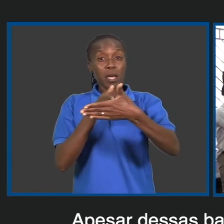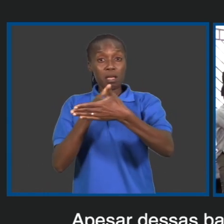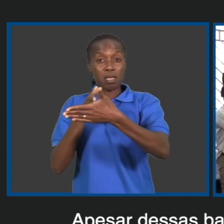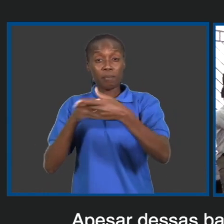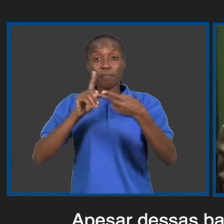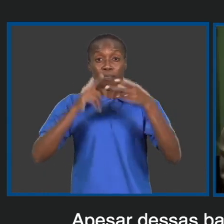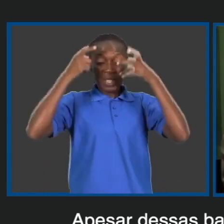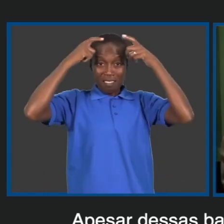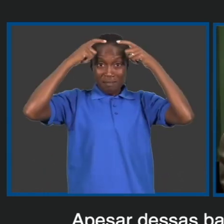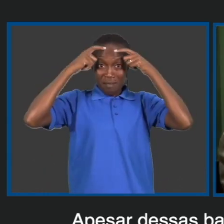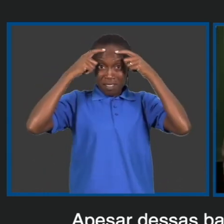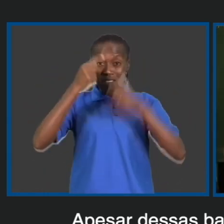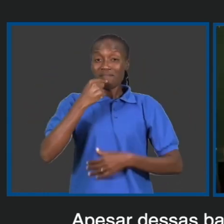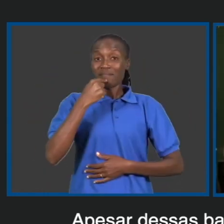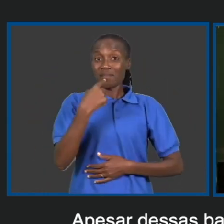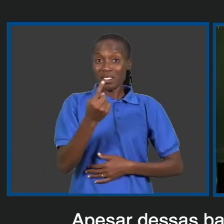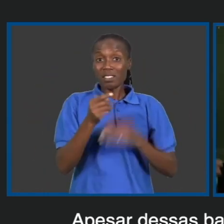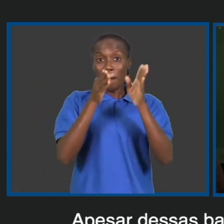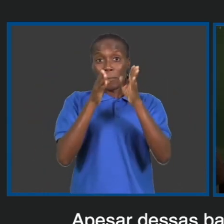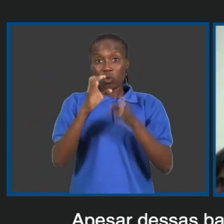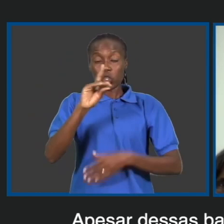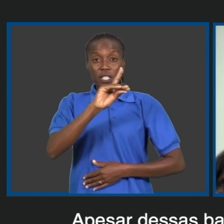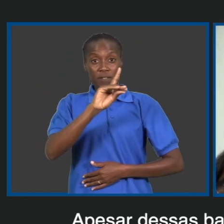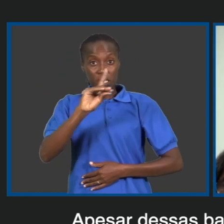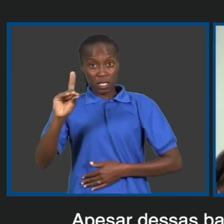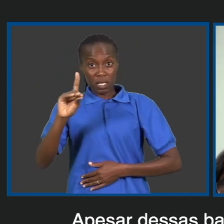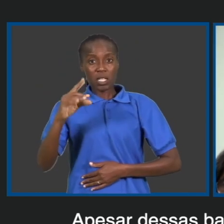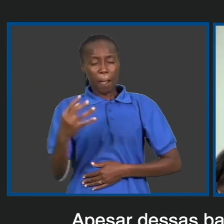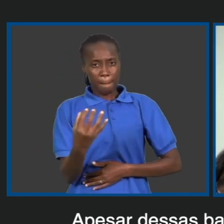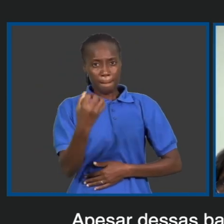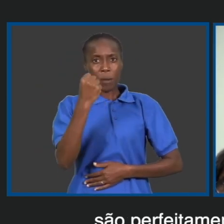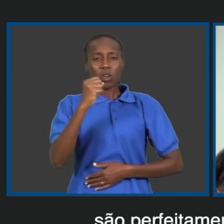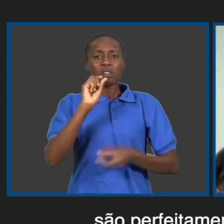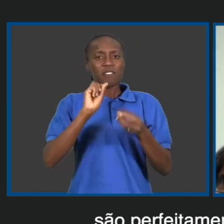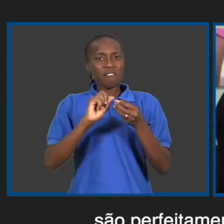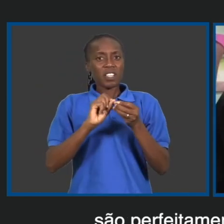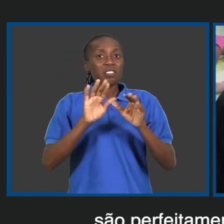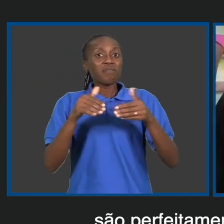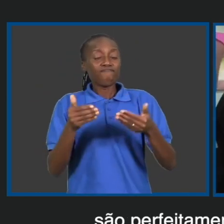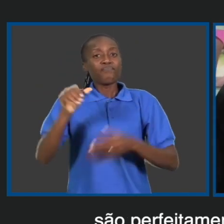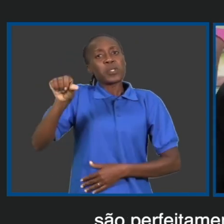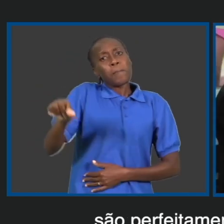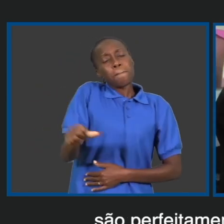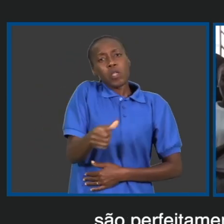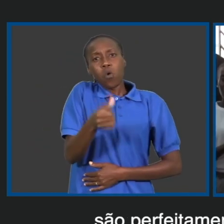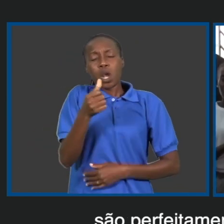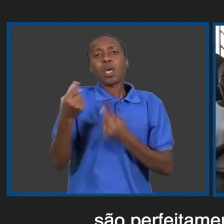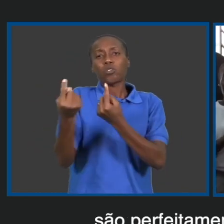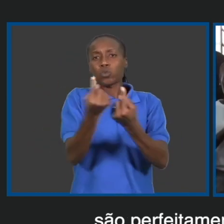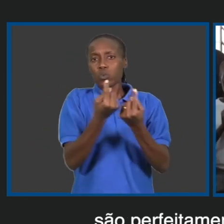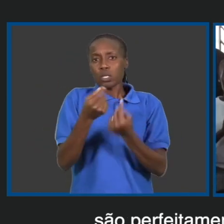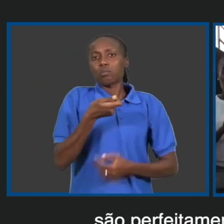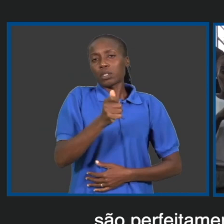Apesar dessas barreiras, o príncipe herdeiro referiu que as pessoas com deficiência são perfeitamente capazes de